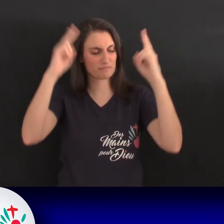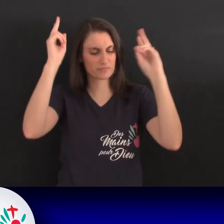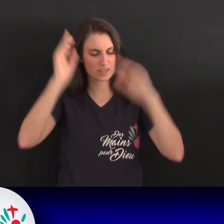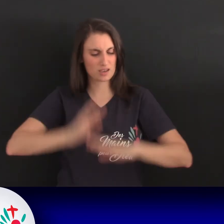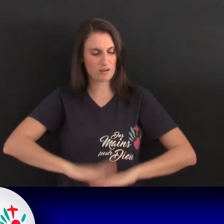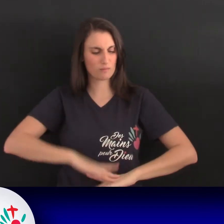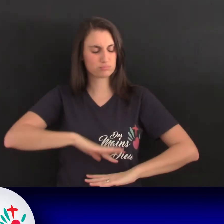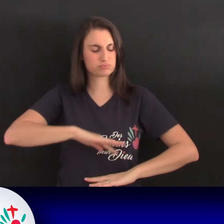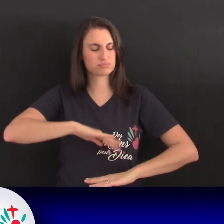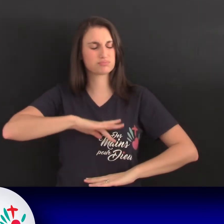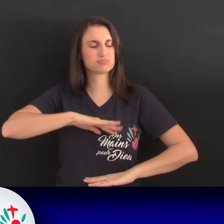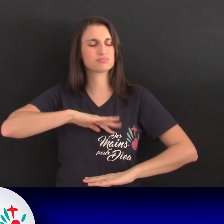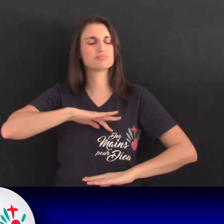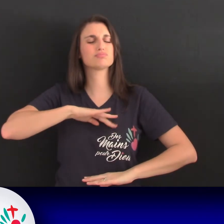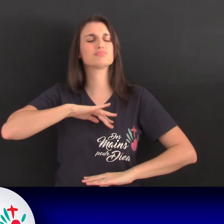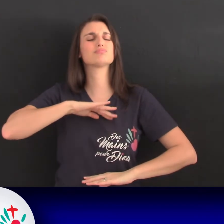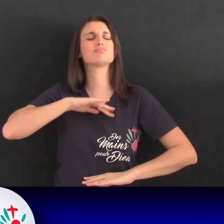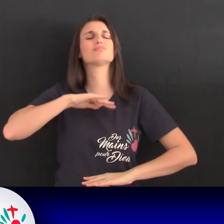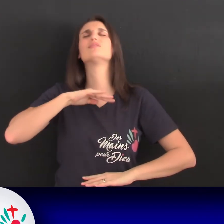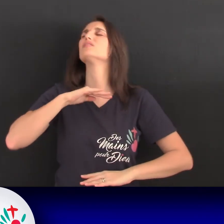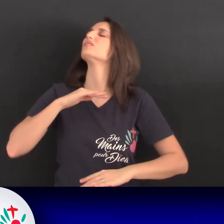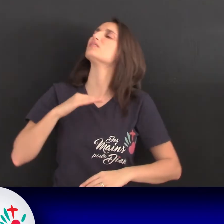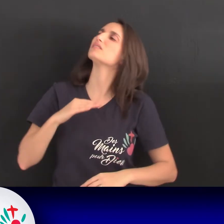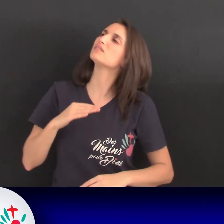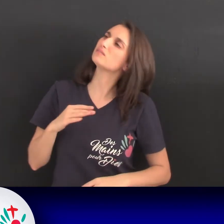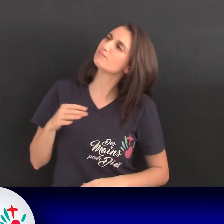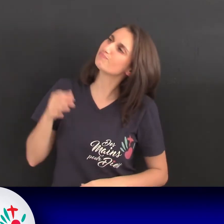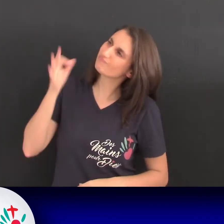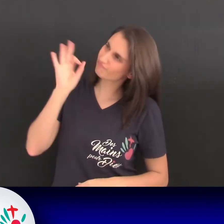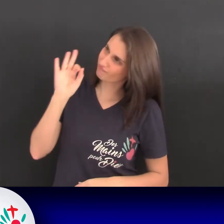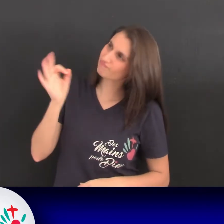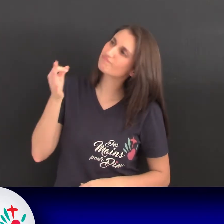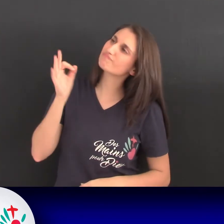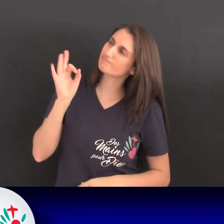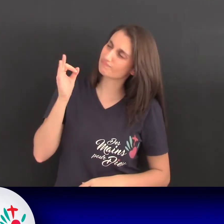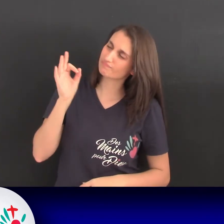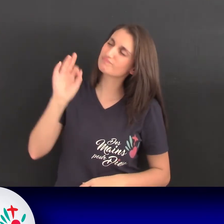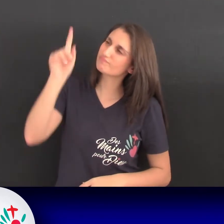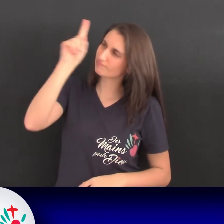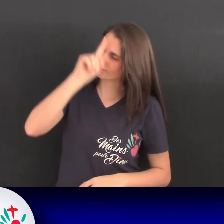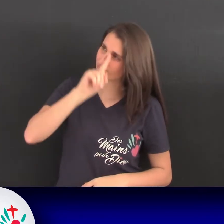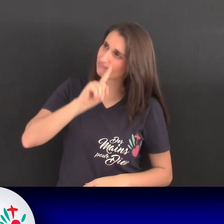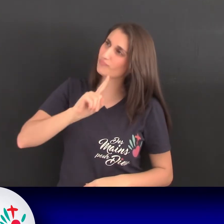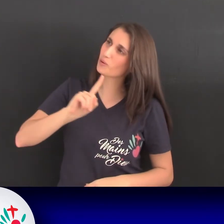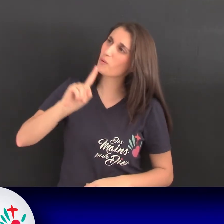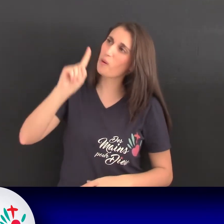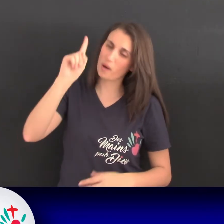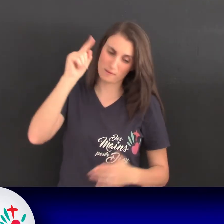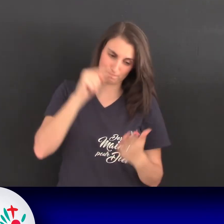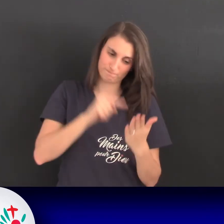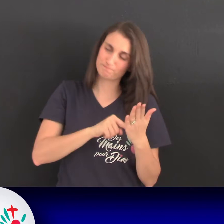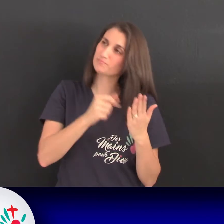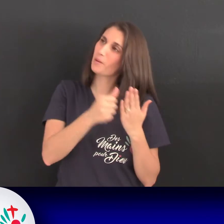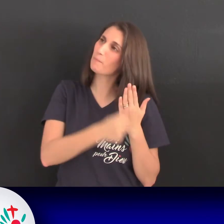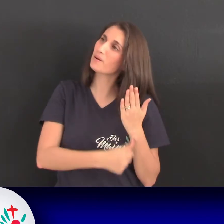remplit ma vie. Oui, je crois en ta